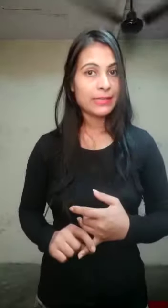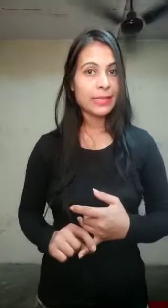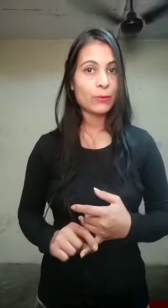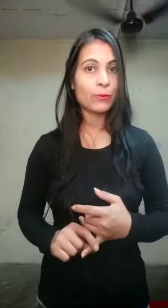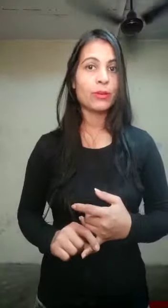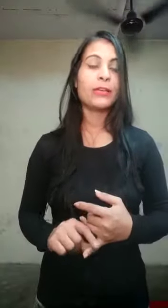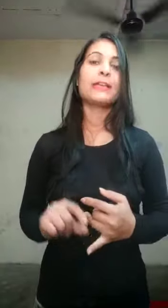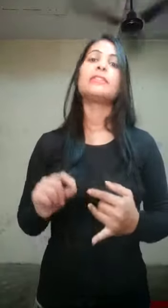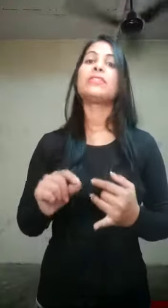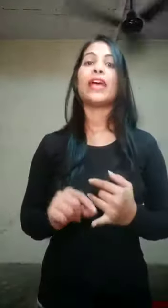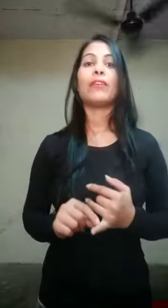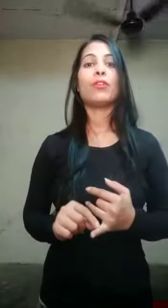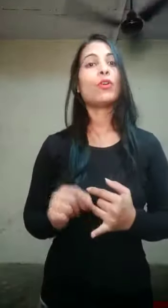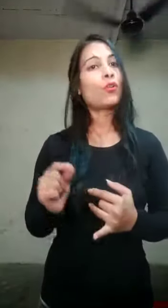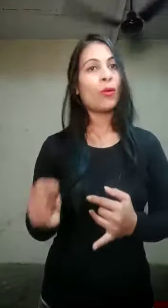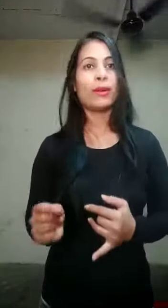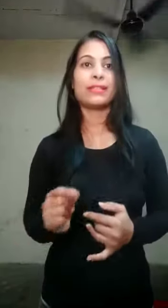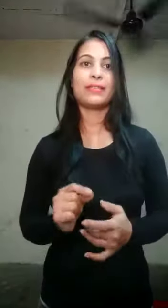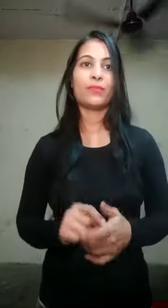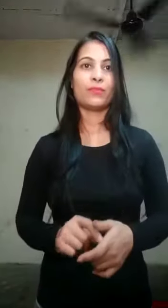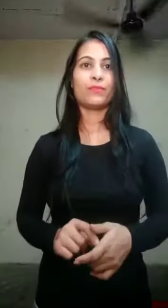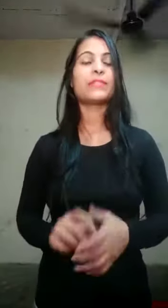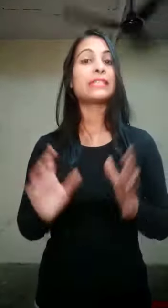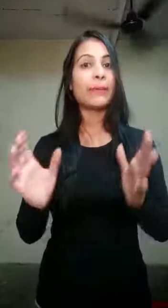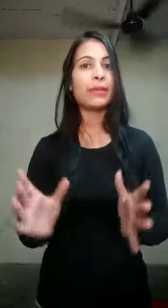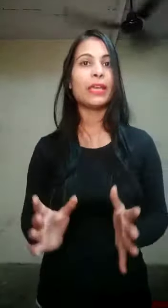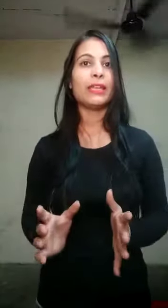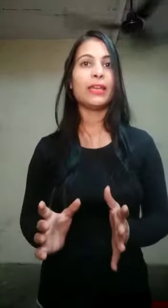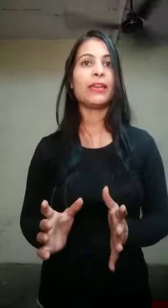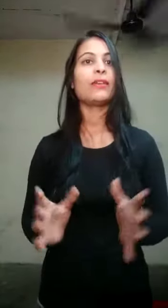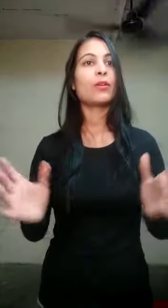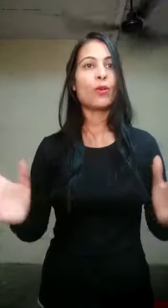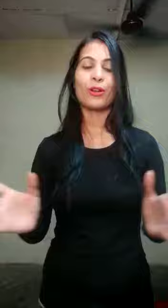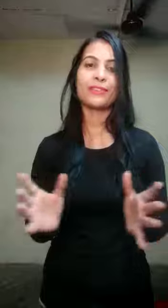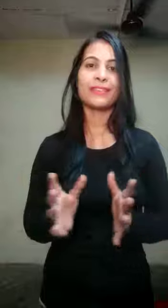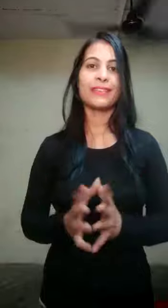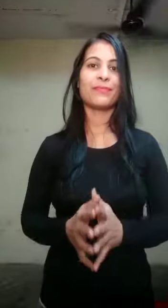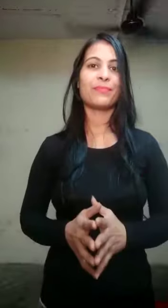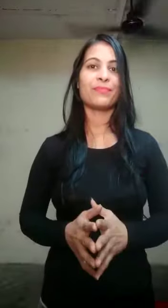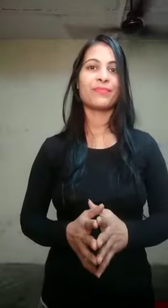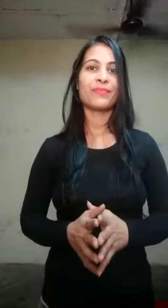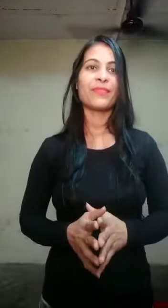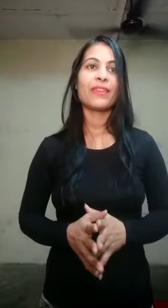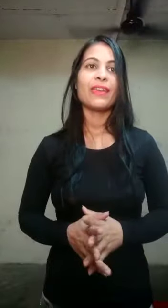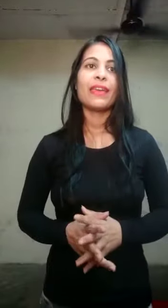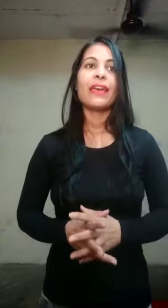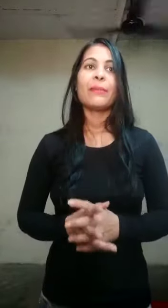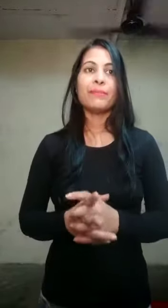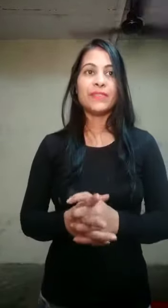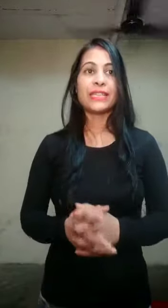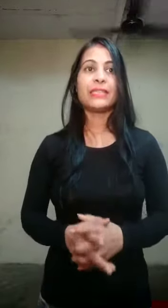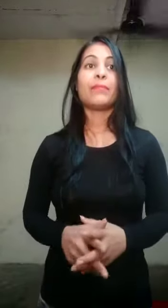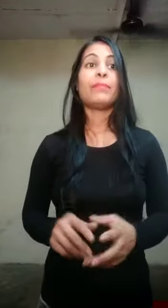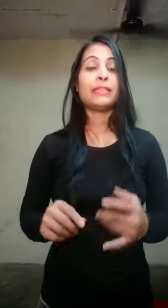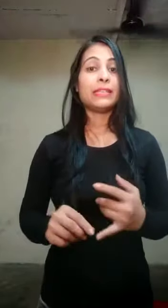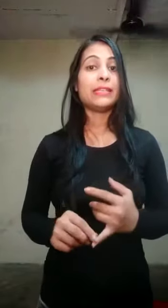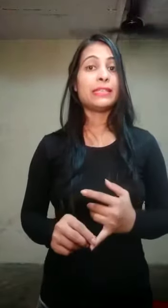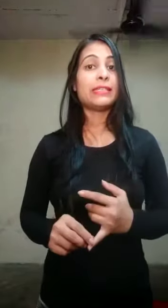हो, चाहे वो कॉमर्स से हो, सबके लिए कोर्सेज हैं। जैसे पीजीडी सीए